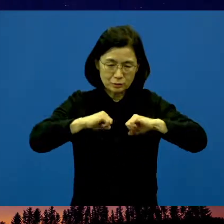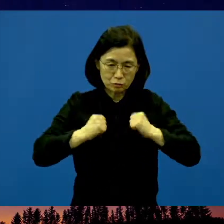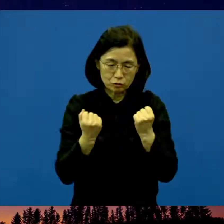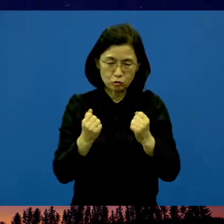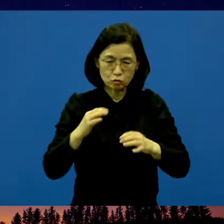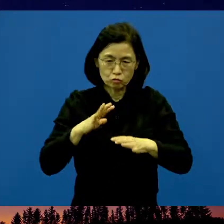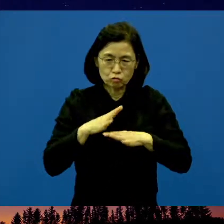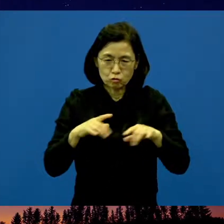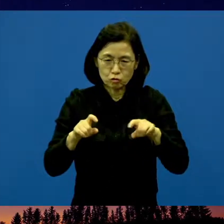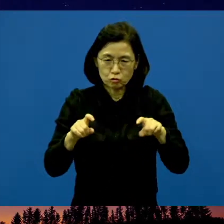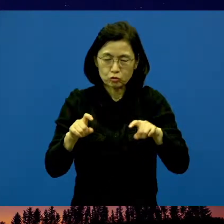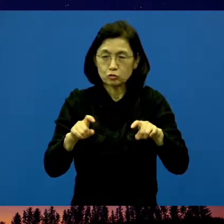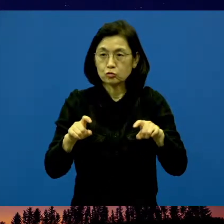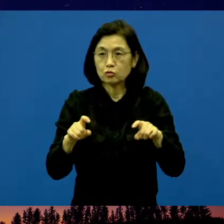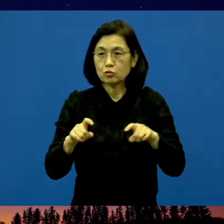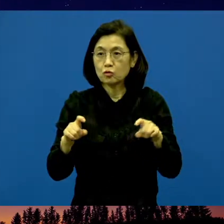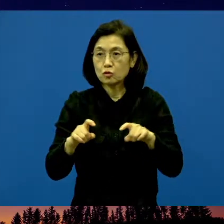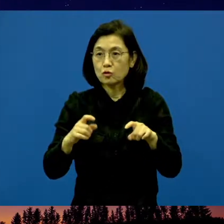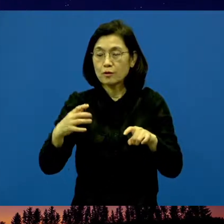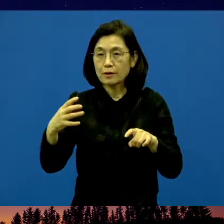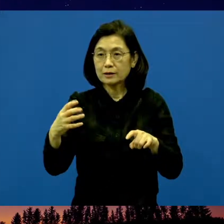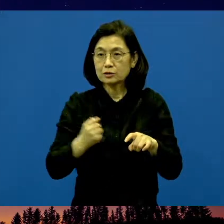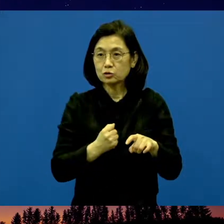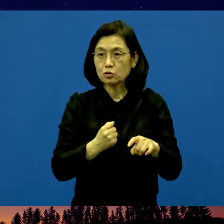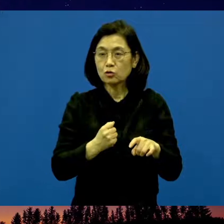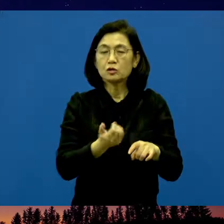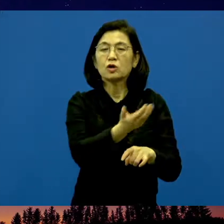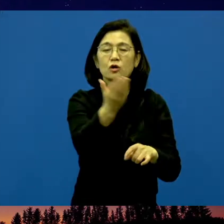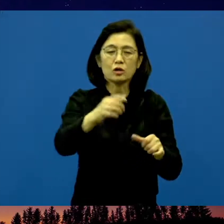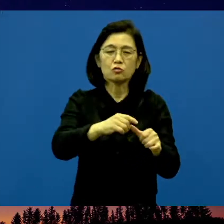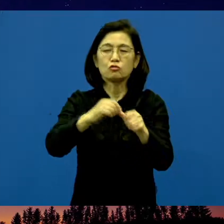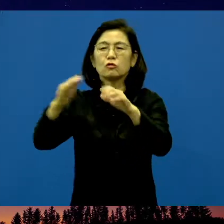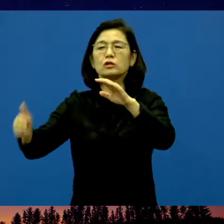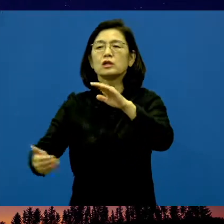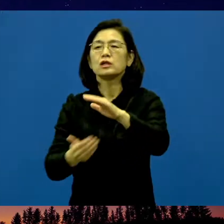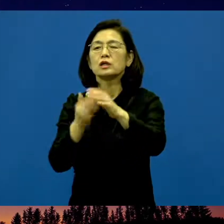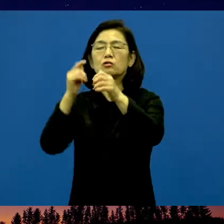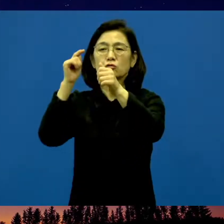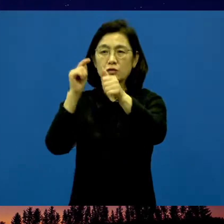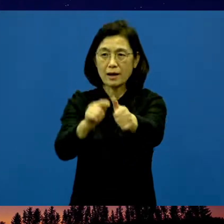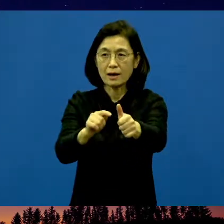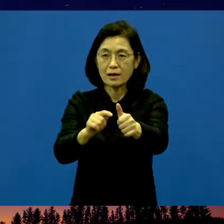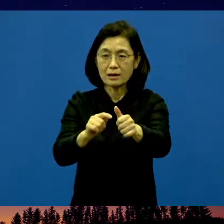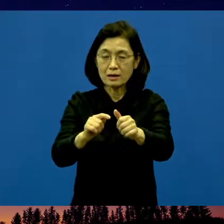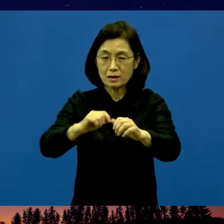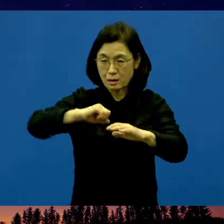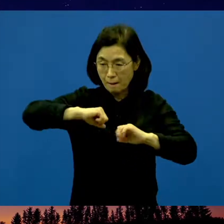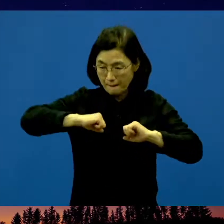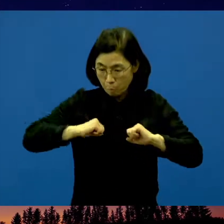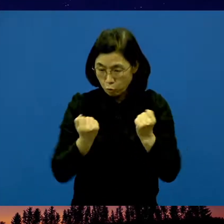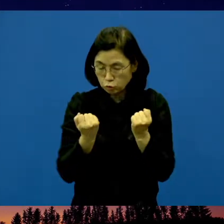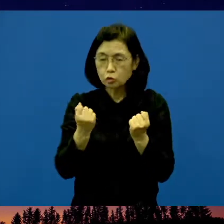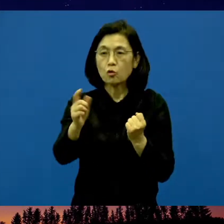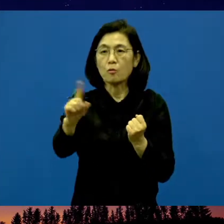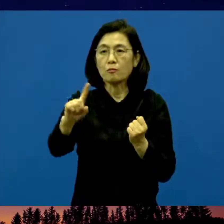두렵고 떨림으로 너희 구원을 이루라. 이 복종한다는 것은 다른 말이 아니라 생각의 복종입니다. 생각의